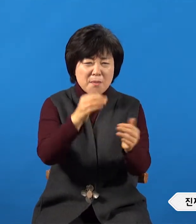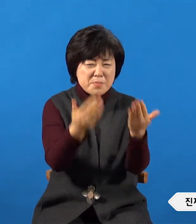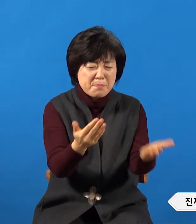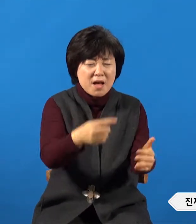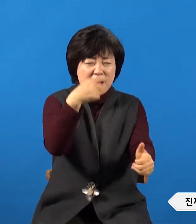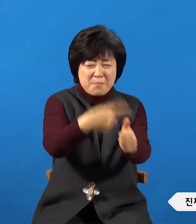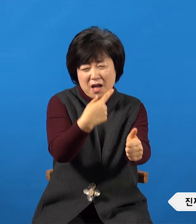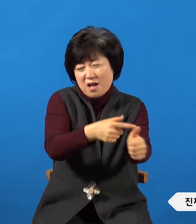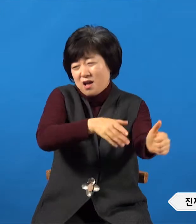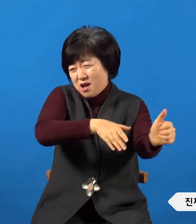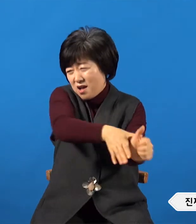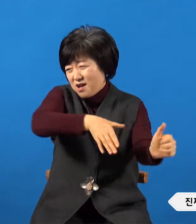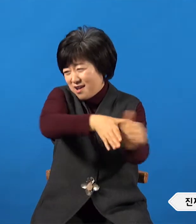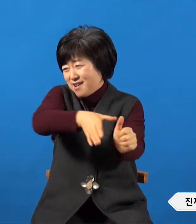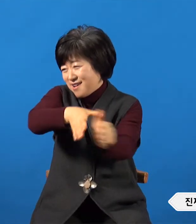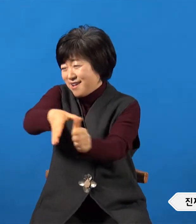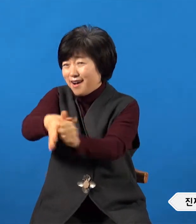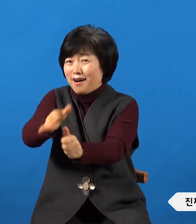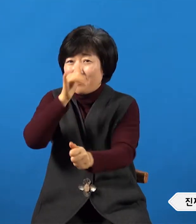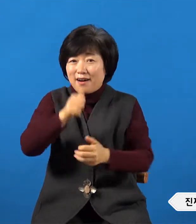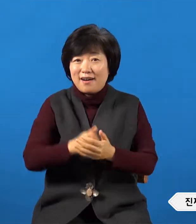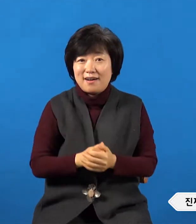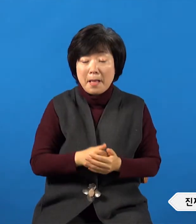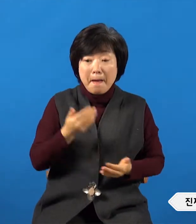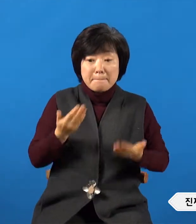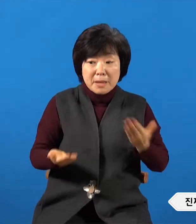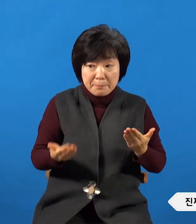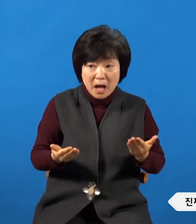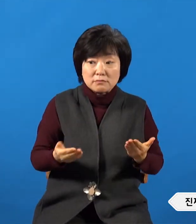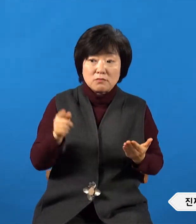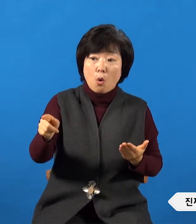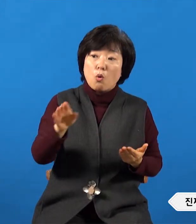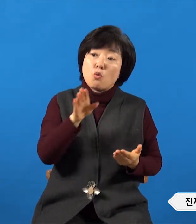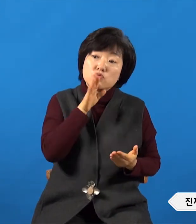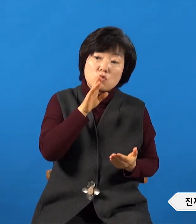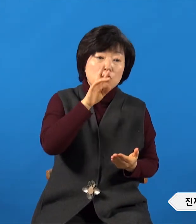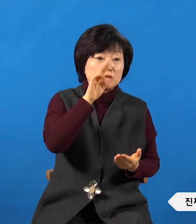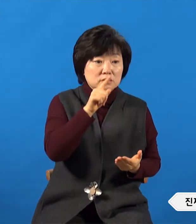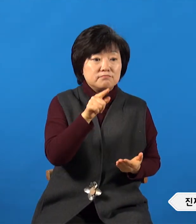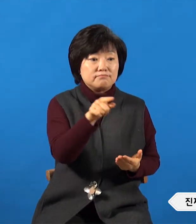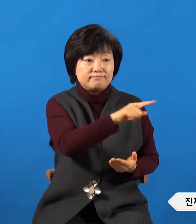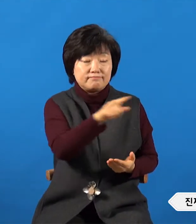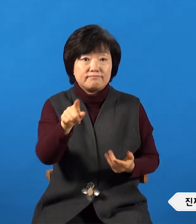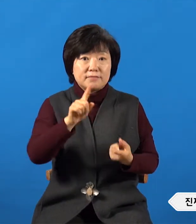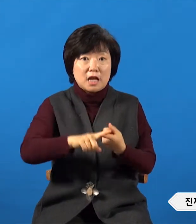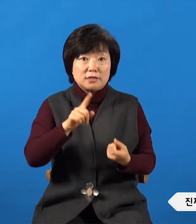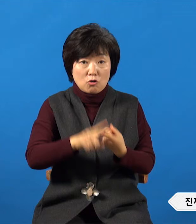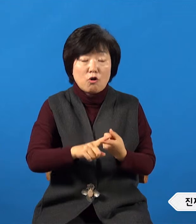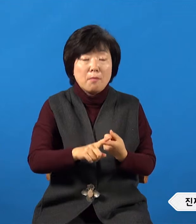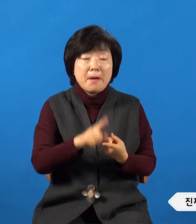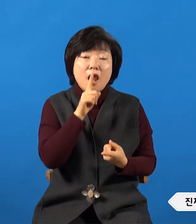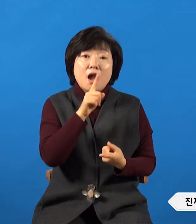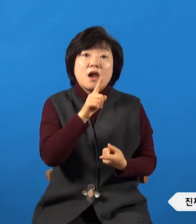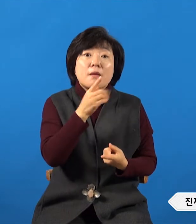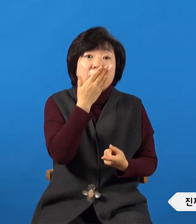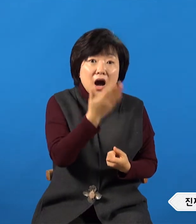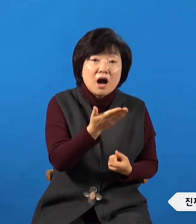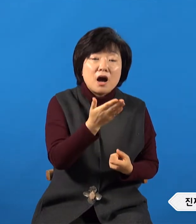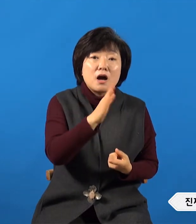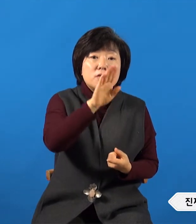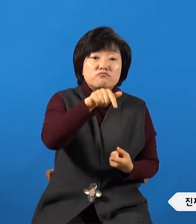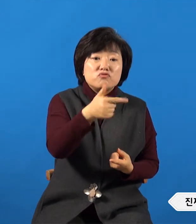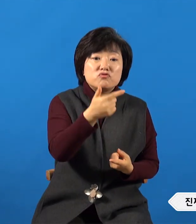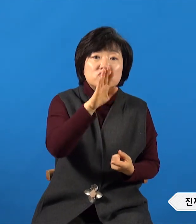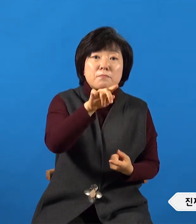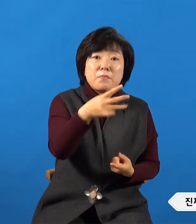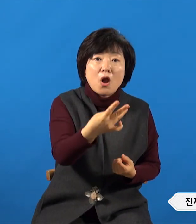모릅니다. 비판은 괜찮습니다. 분별할 수 있는 능력입니다. 그런데 거기에 우리 것들이 들어가기 시작합니다. 그리고